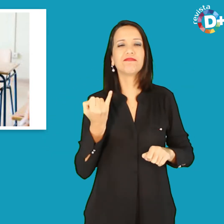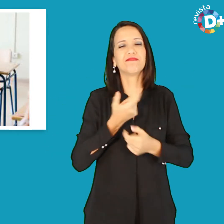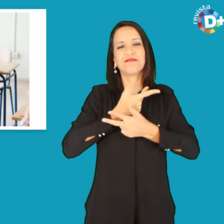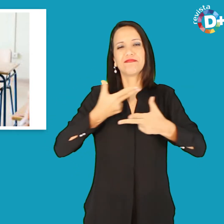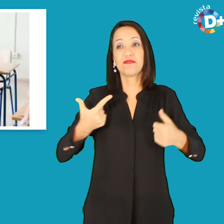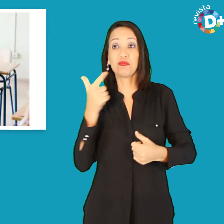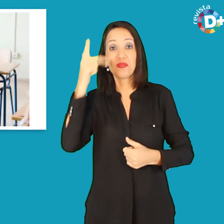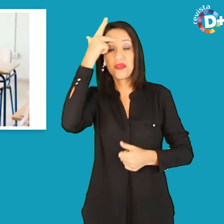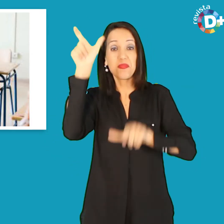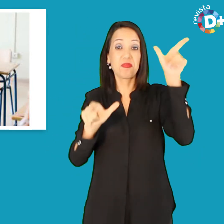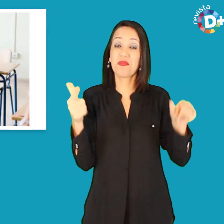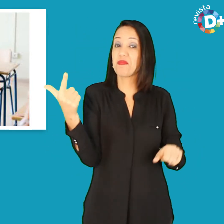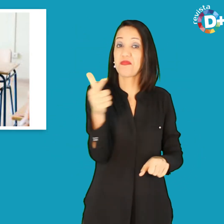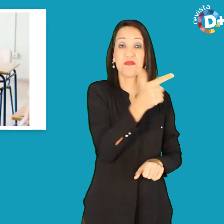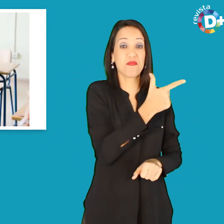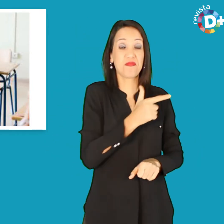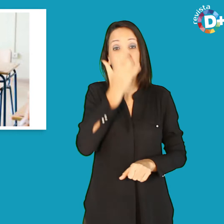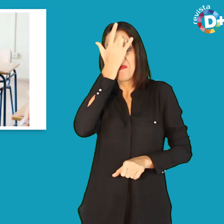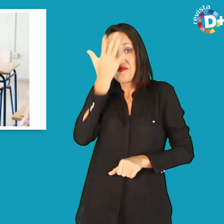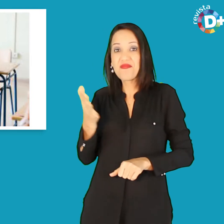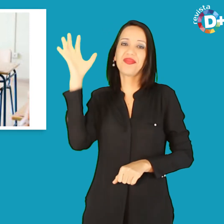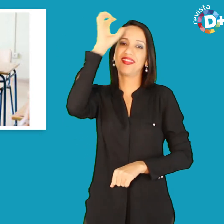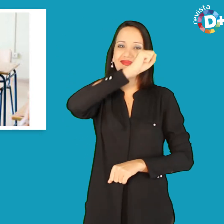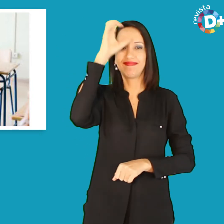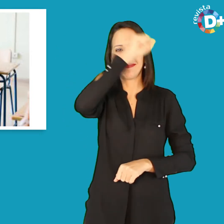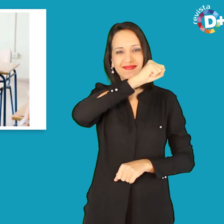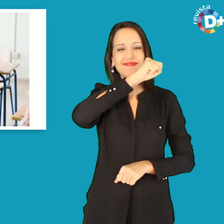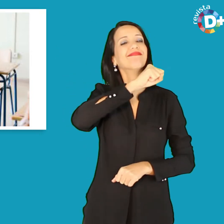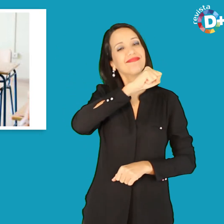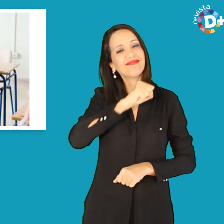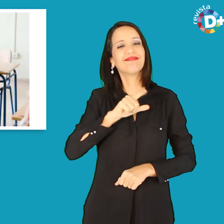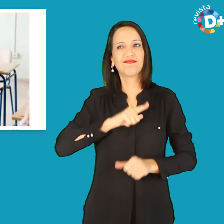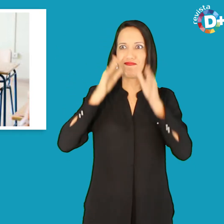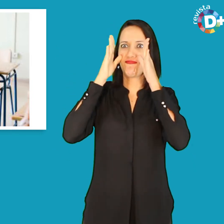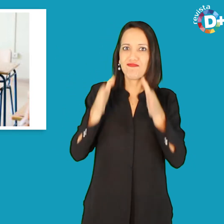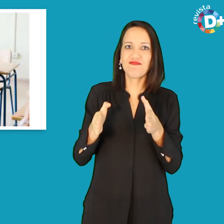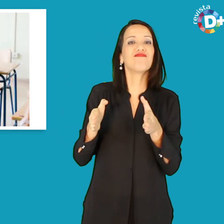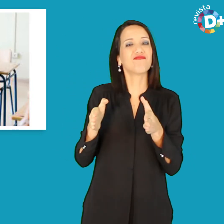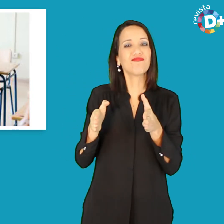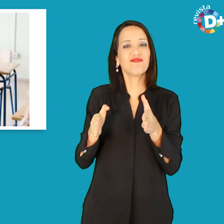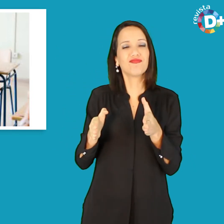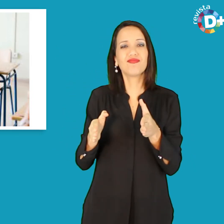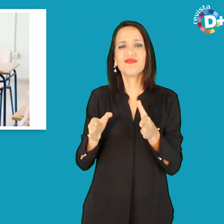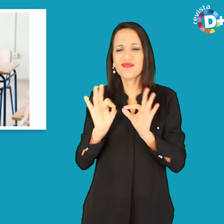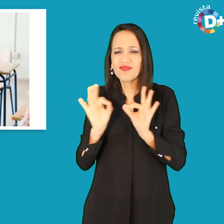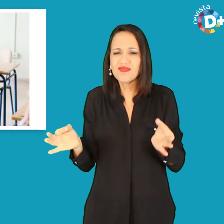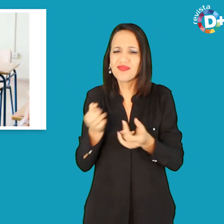não têm, a facilidade de aprendizado. Então, foco nisso. E para as pequenas atrapalhadas cotidianas,